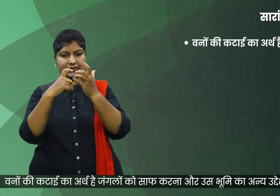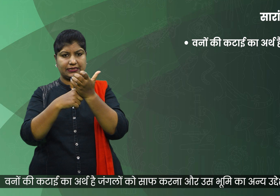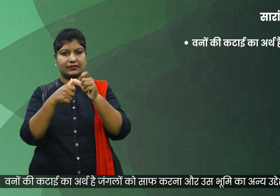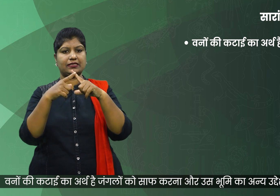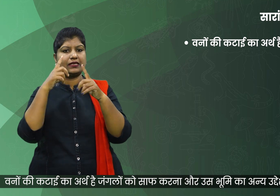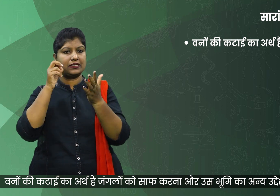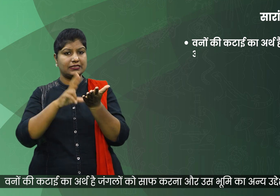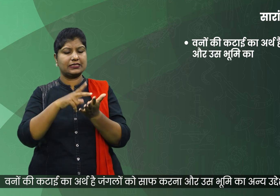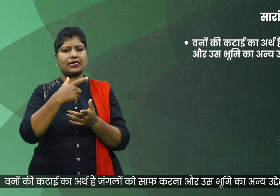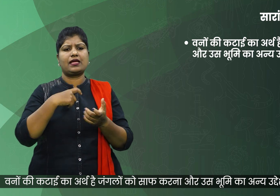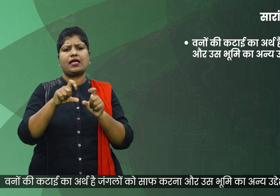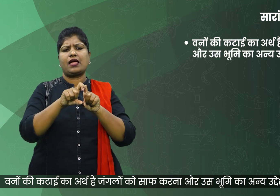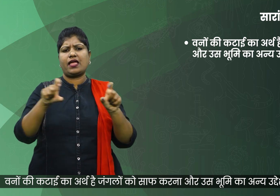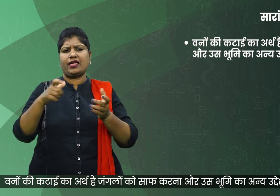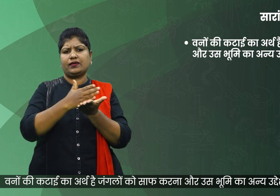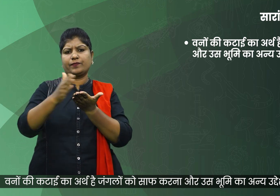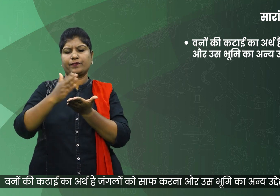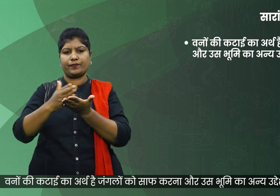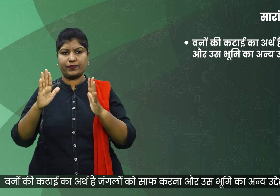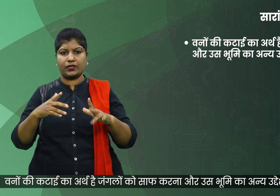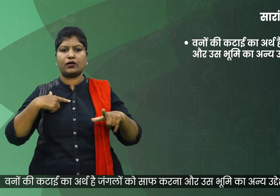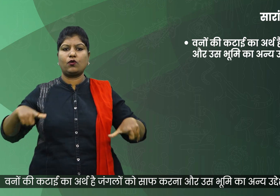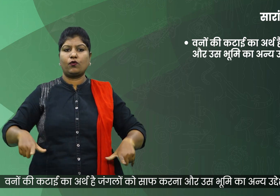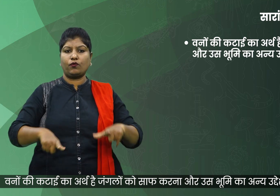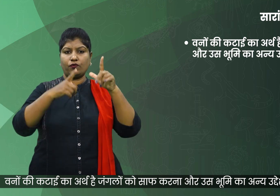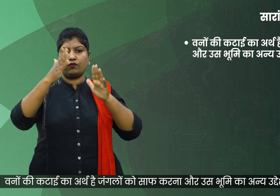और उस भूमी का अन्य उद्देशों के लिए उपयोग